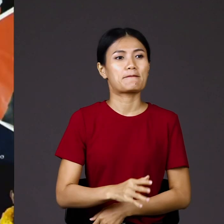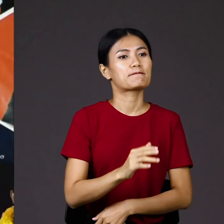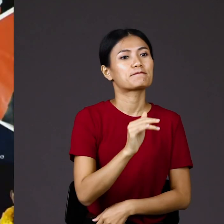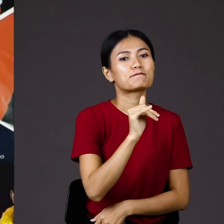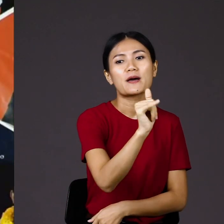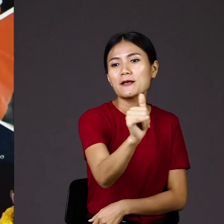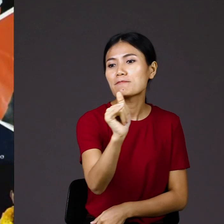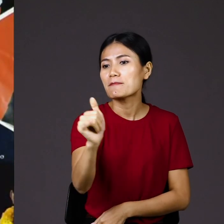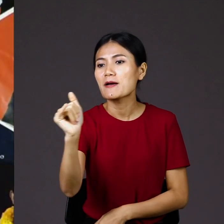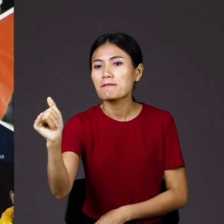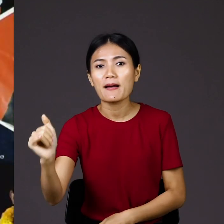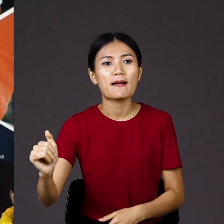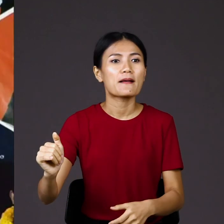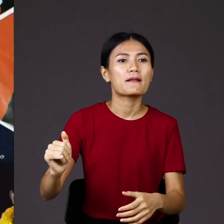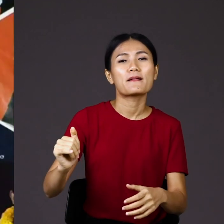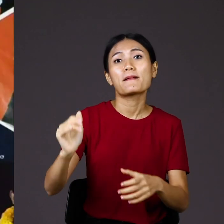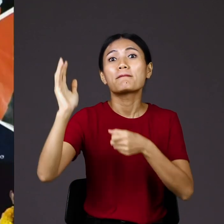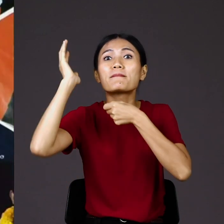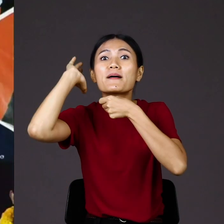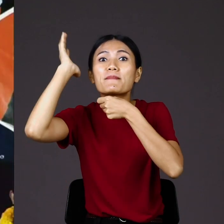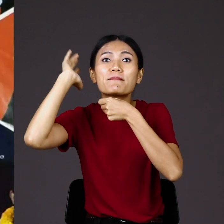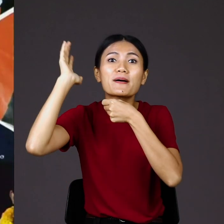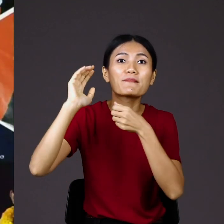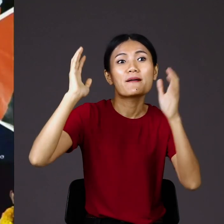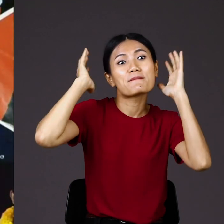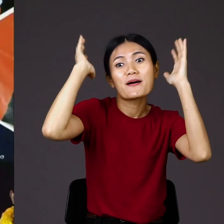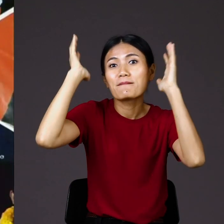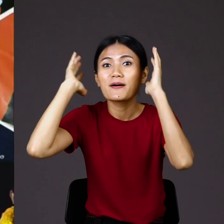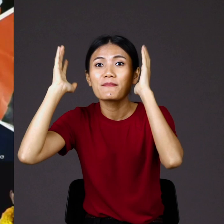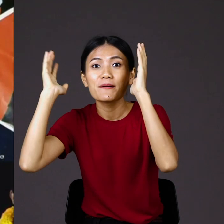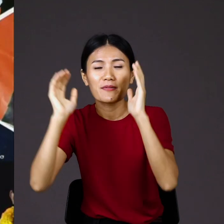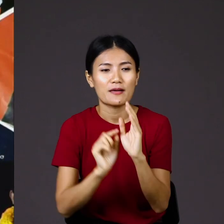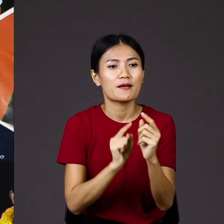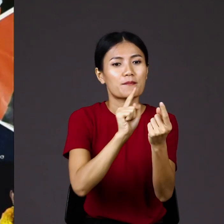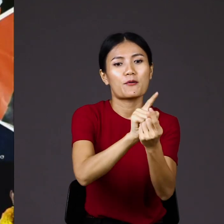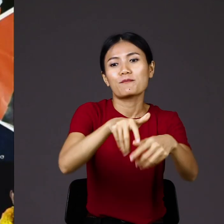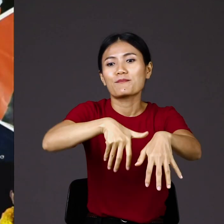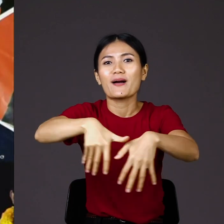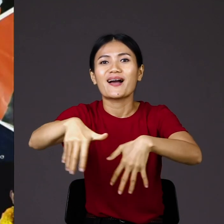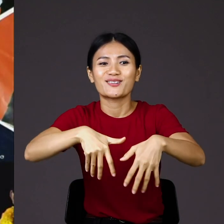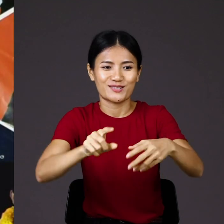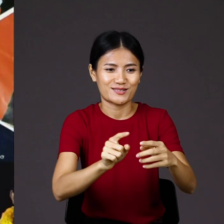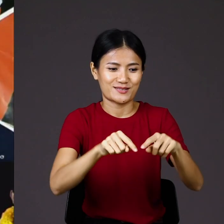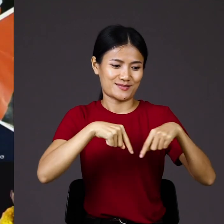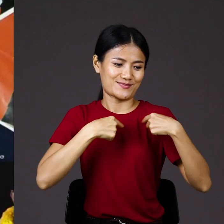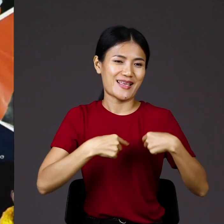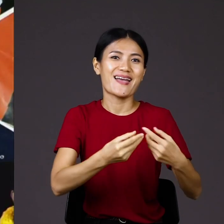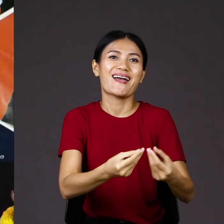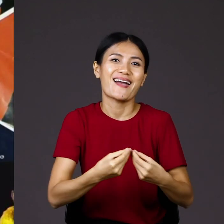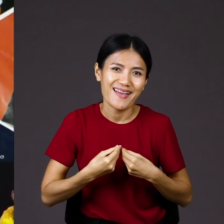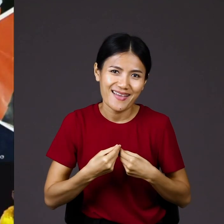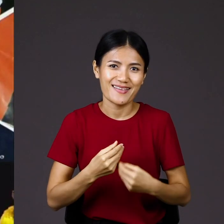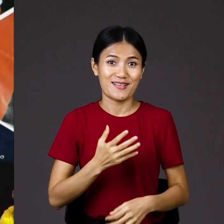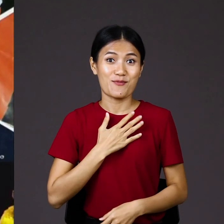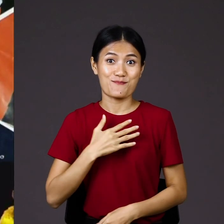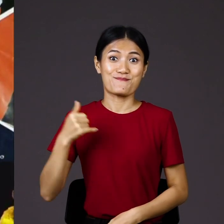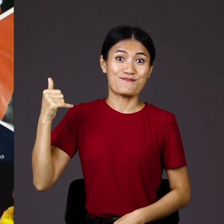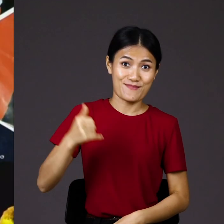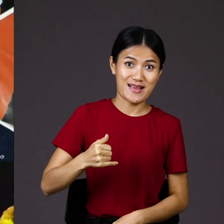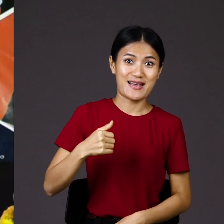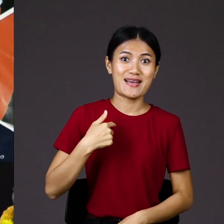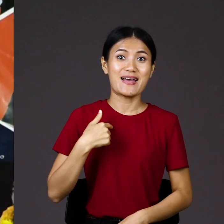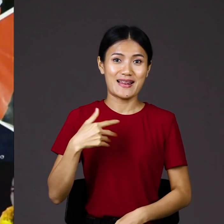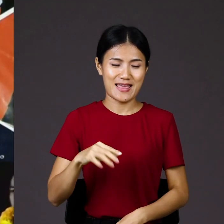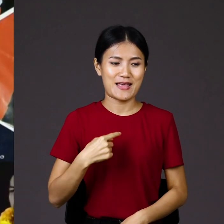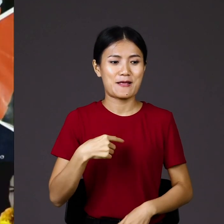ทางรณรงค์หาเสียงก็มักจะบอกกันว่าเจอพี่น้องประชาชนที่ให้กำลังใจเมื่อสักครู่นี้ผมเดินเ